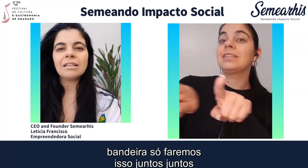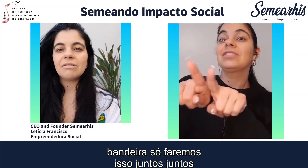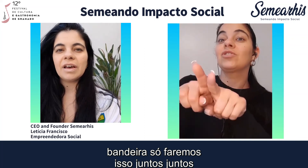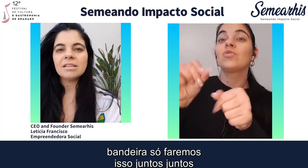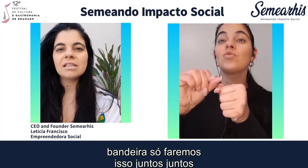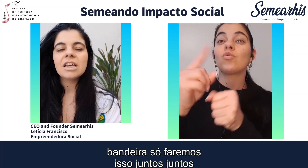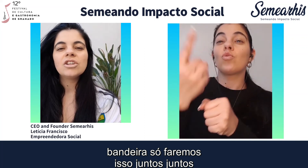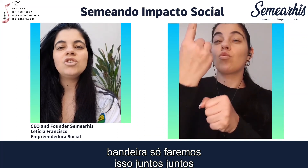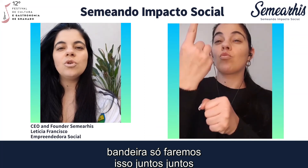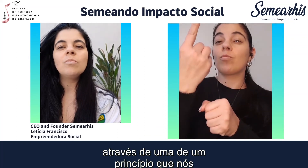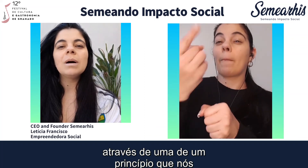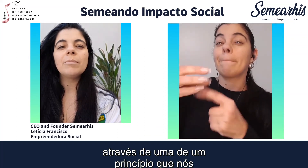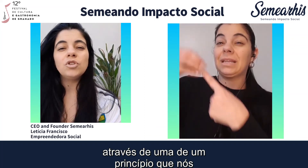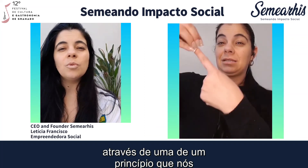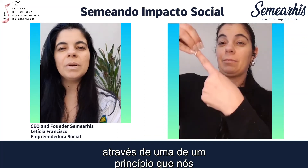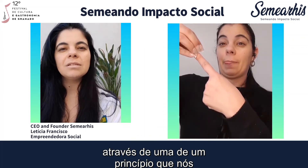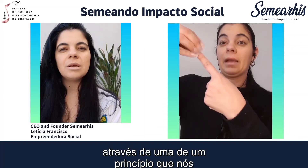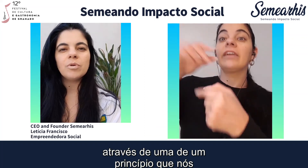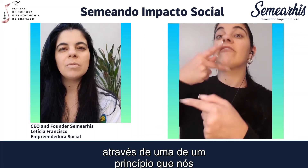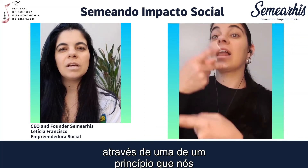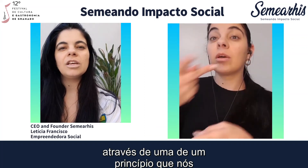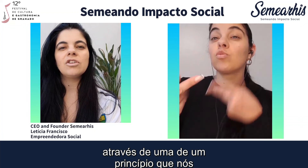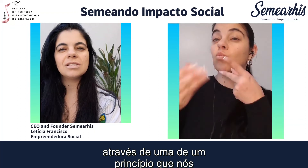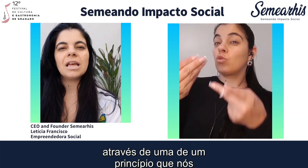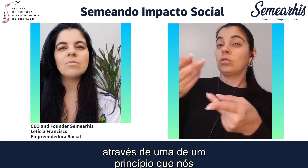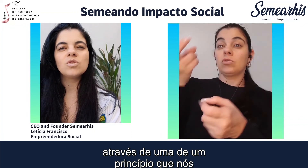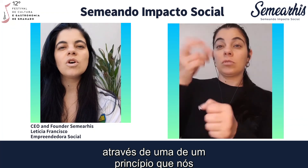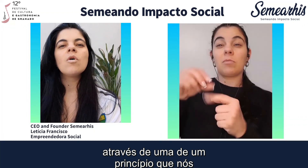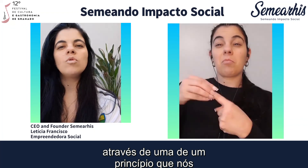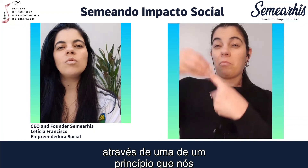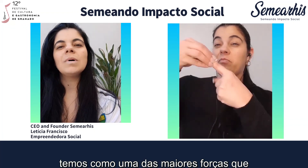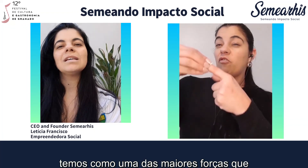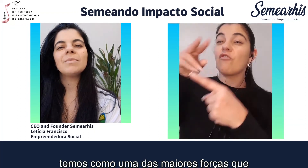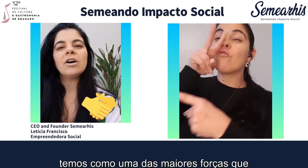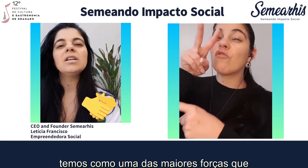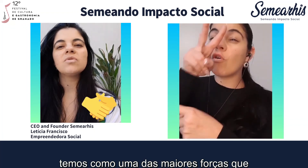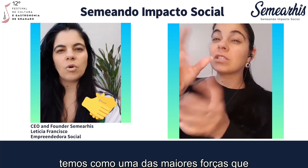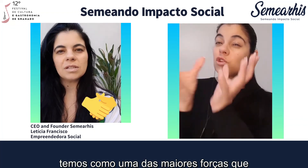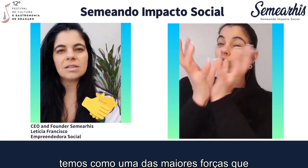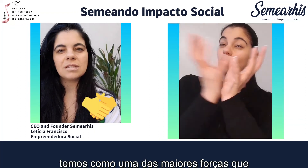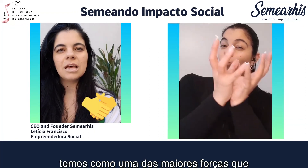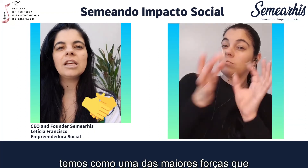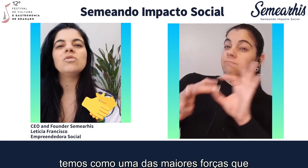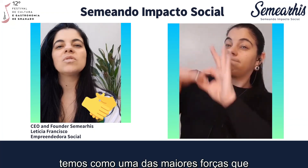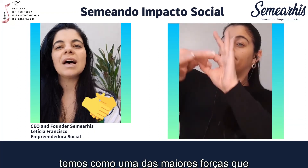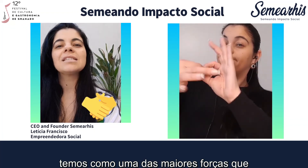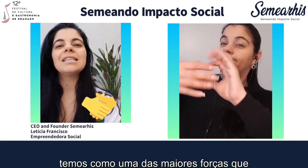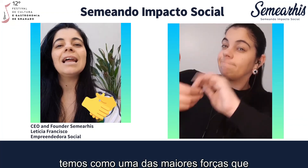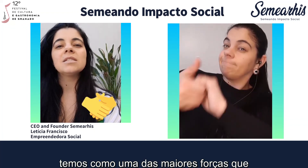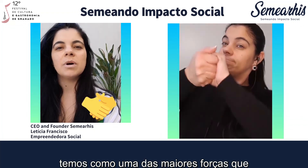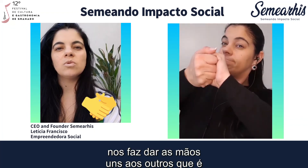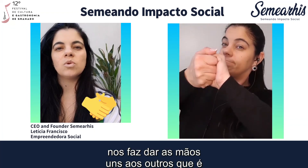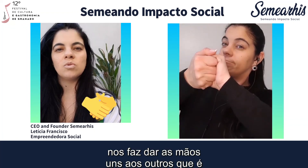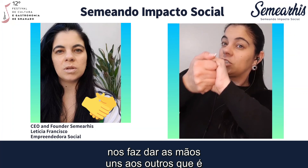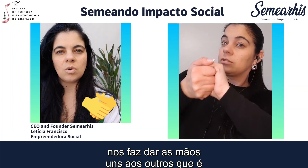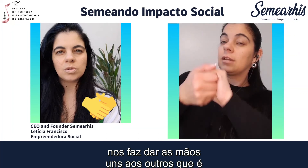juntos através de um princípio que nós temos como uma das maiores forças que nos faz dar